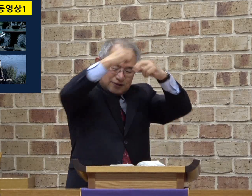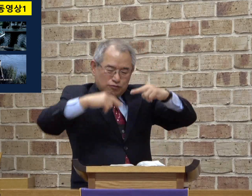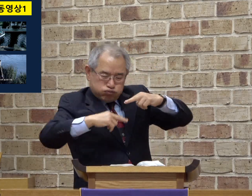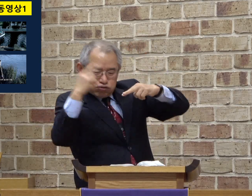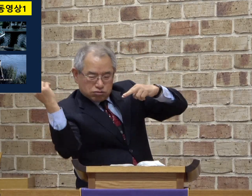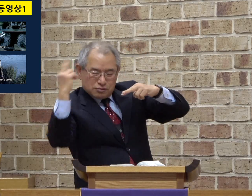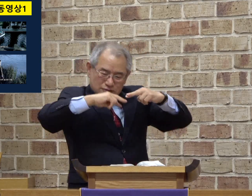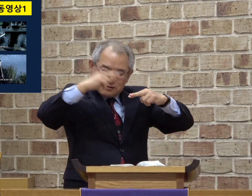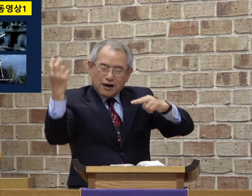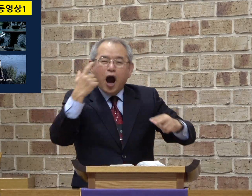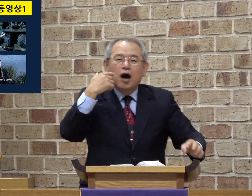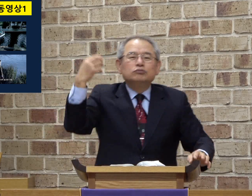살아난 것처럼